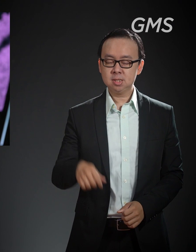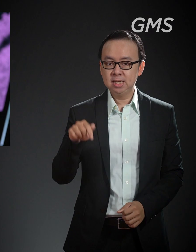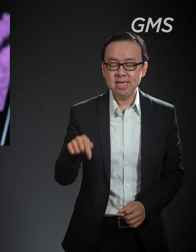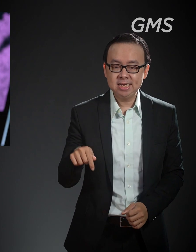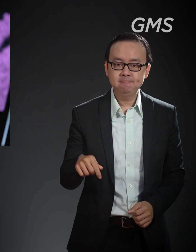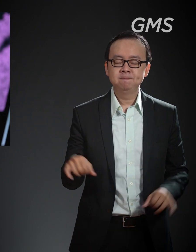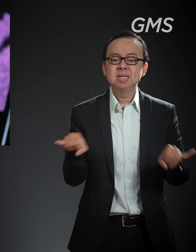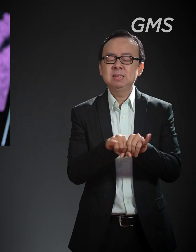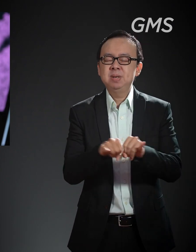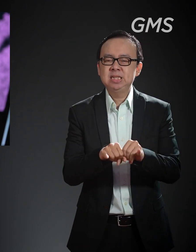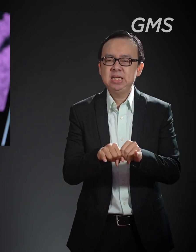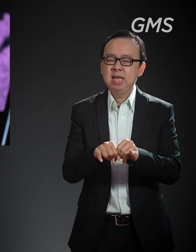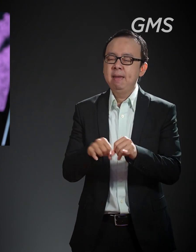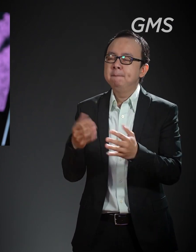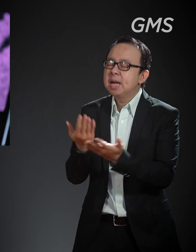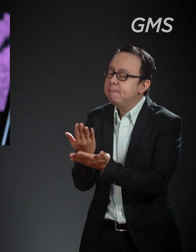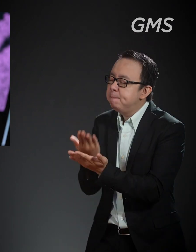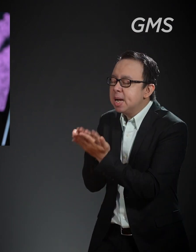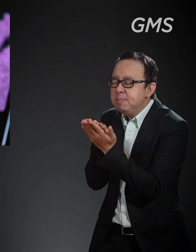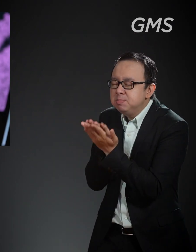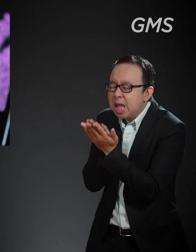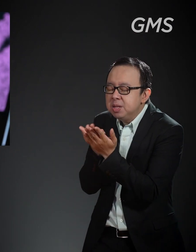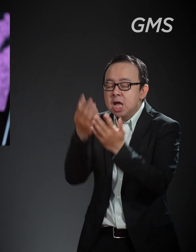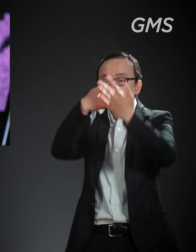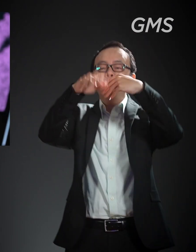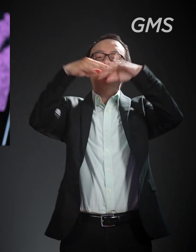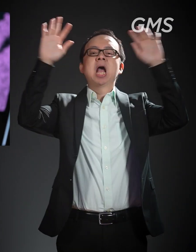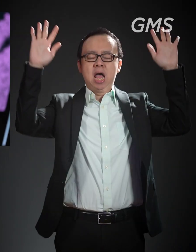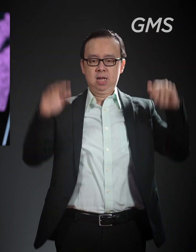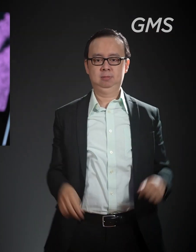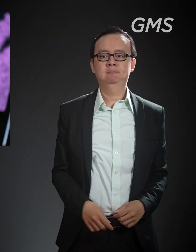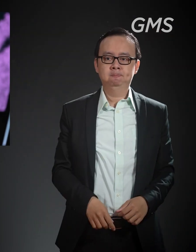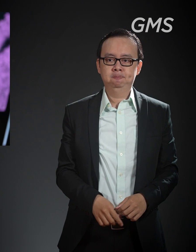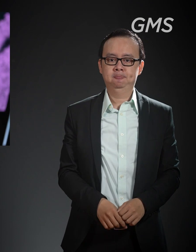sorgawi, tapi bukan minta-minta roti. Dia